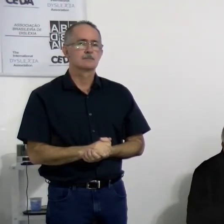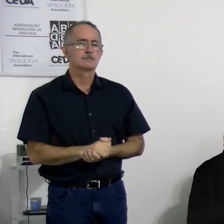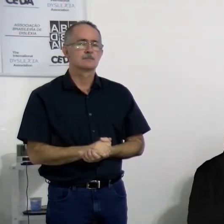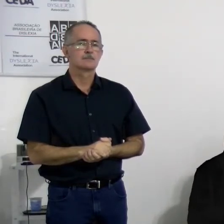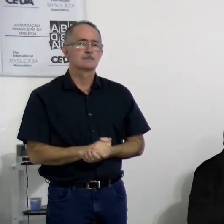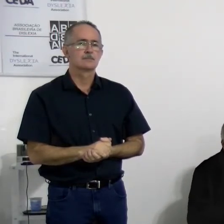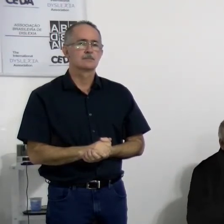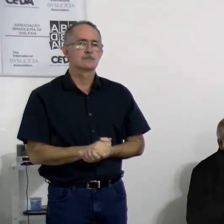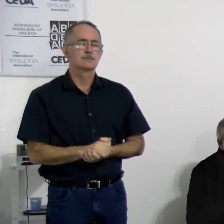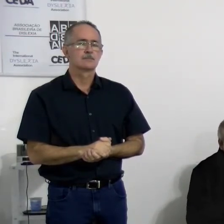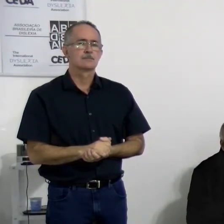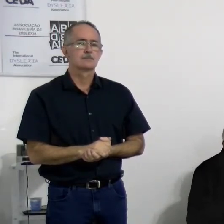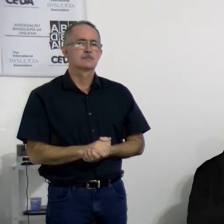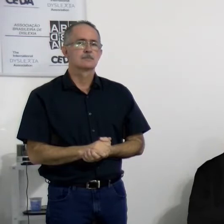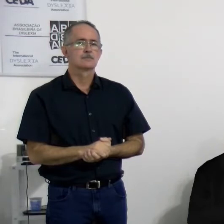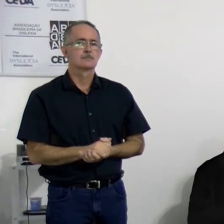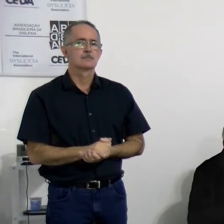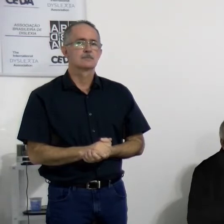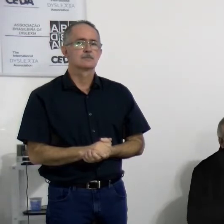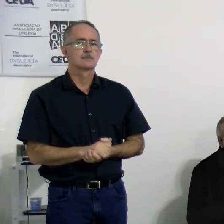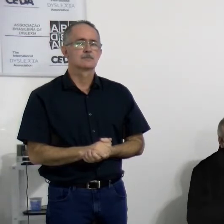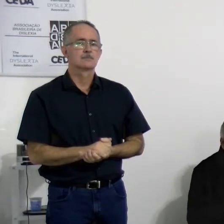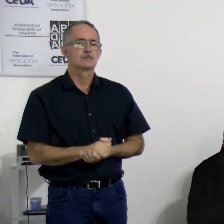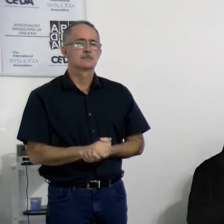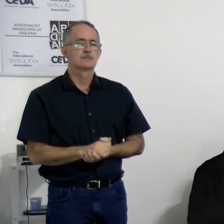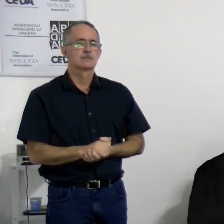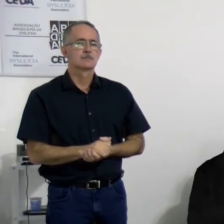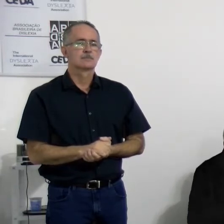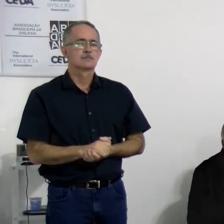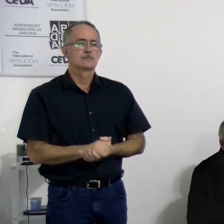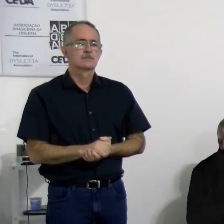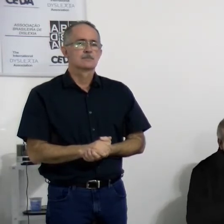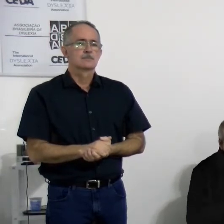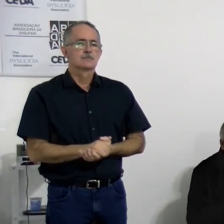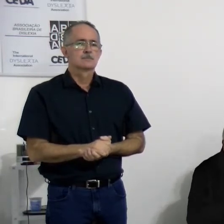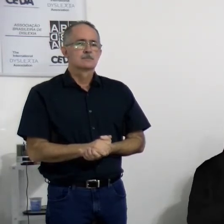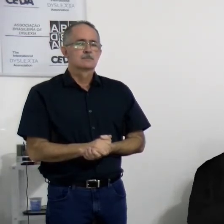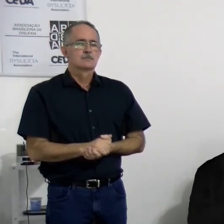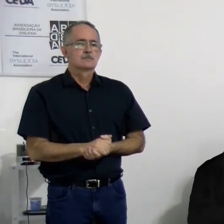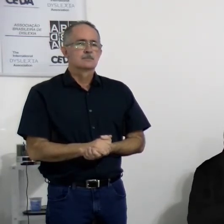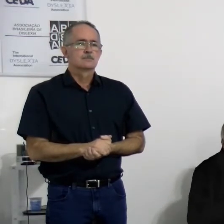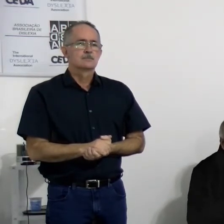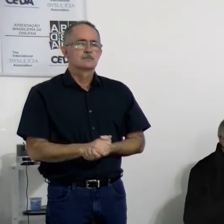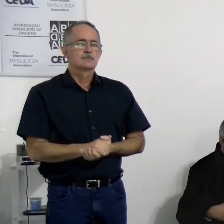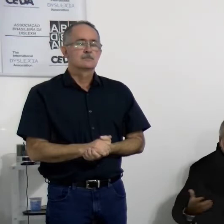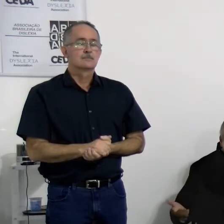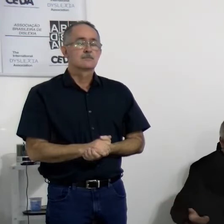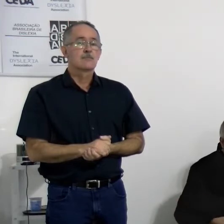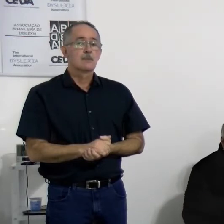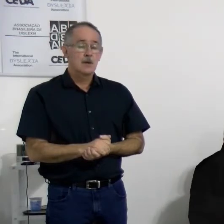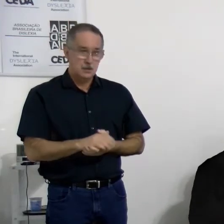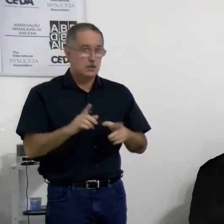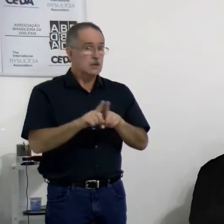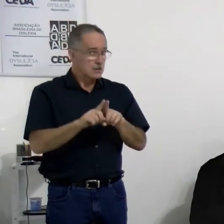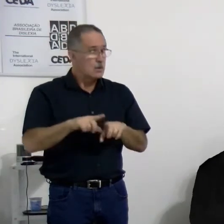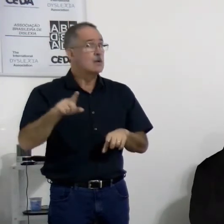are methods for supporting children's writing skills, compositional writing skills. Outra